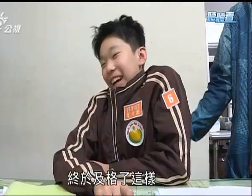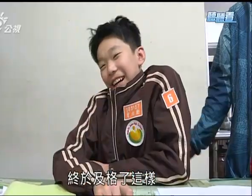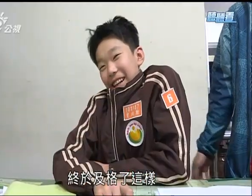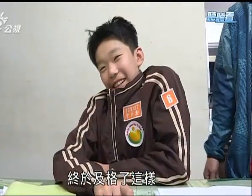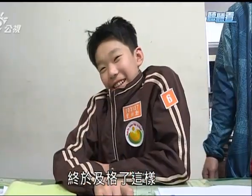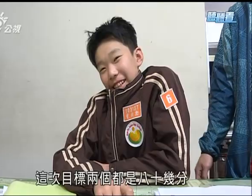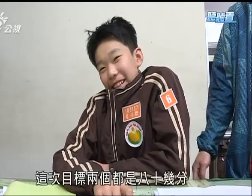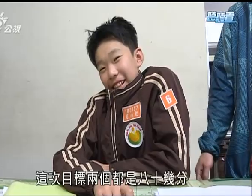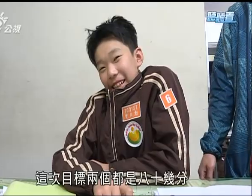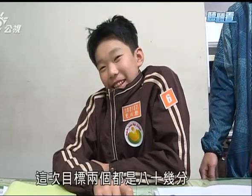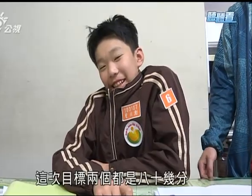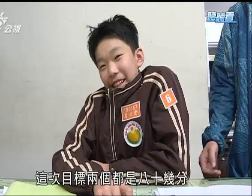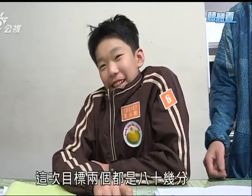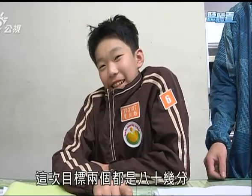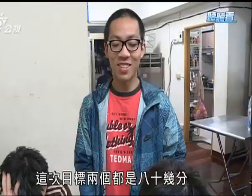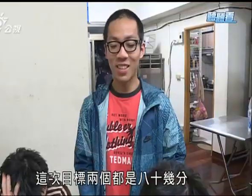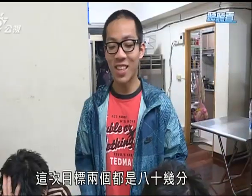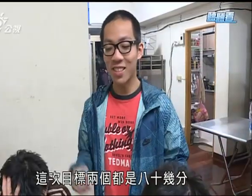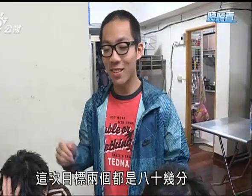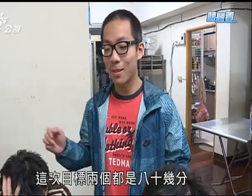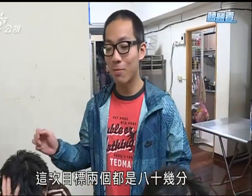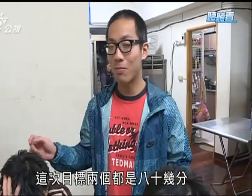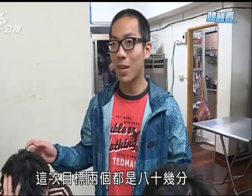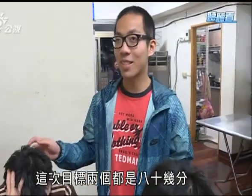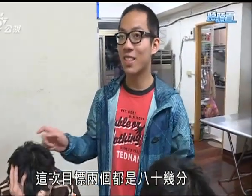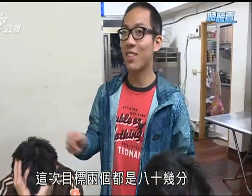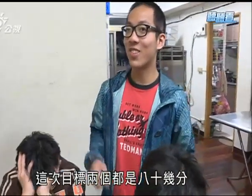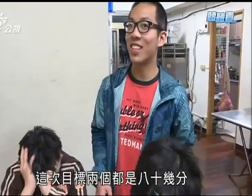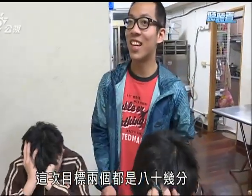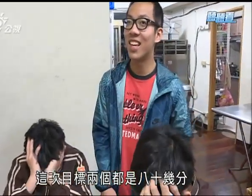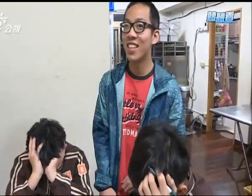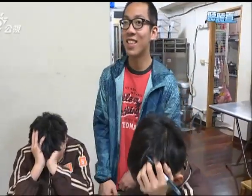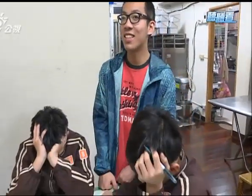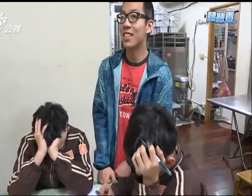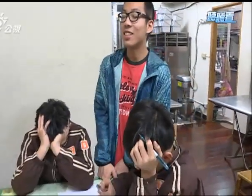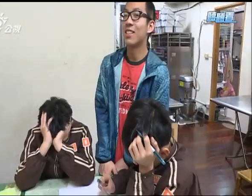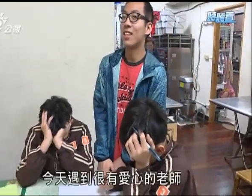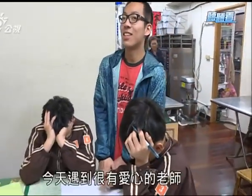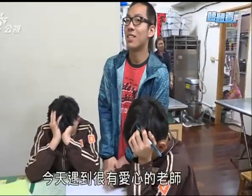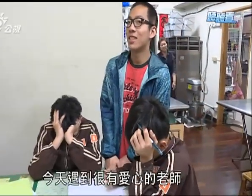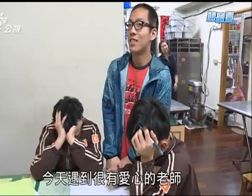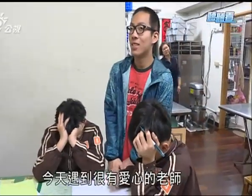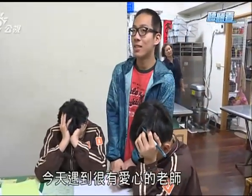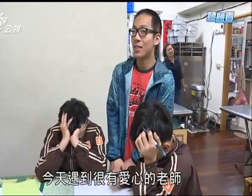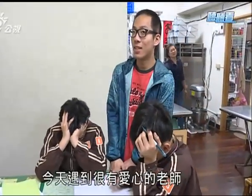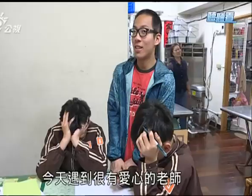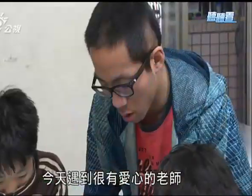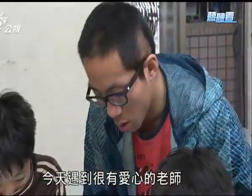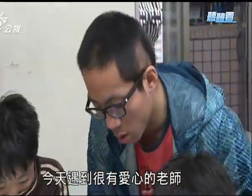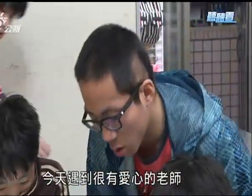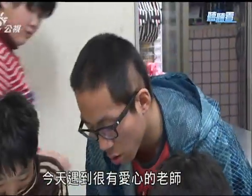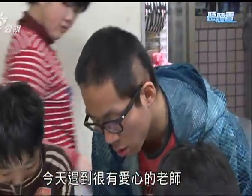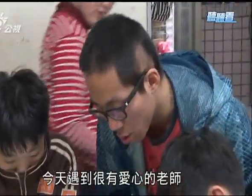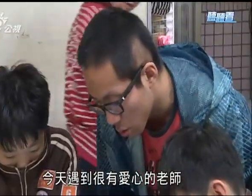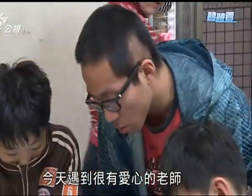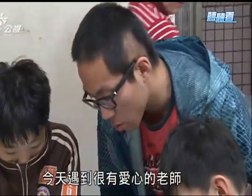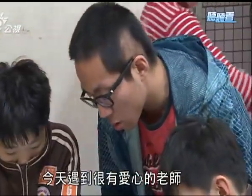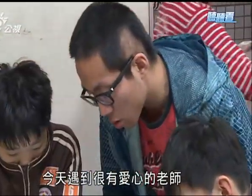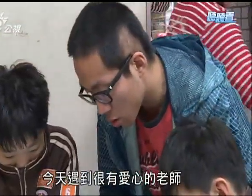对，这次目标两个都是80几分。 嘿，今天遇到很有爱心的老师，